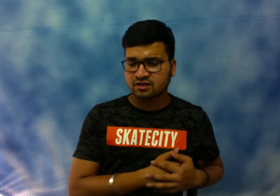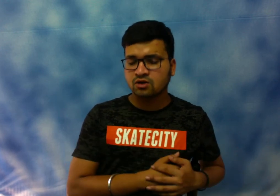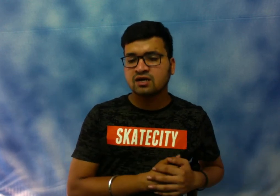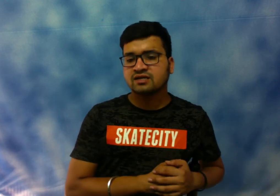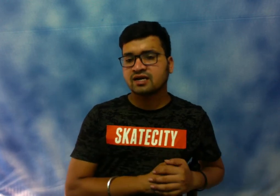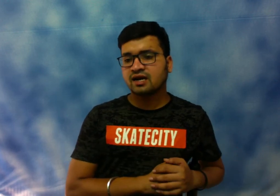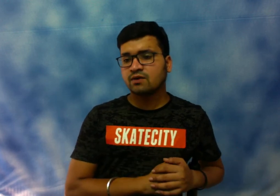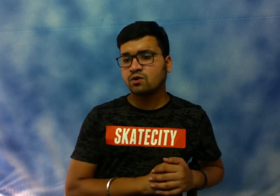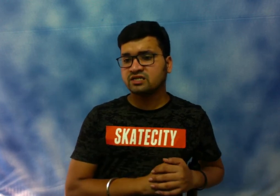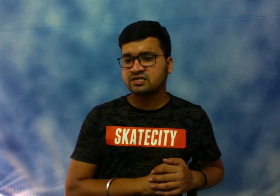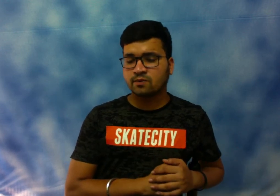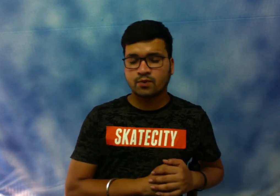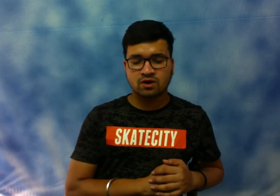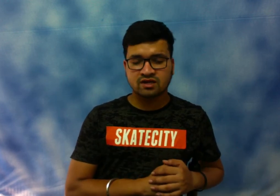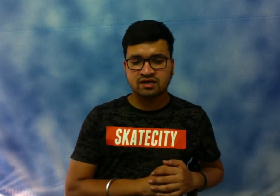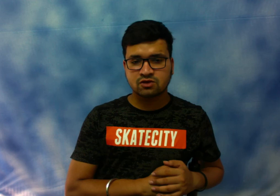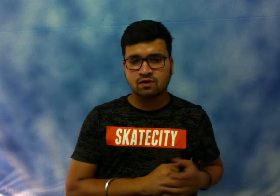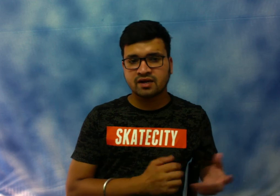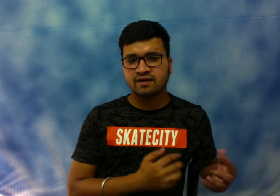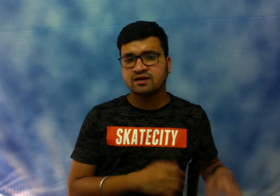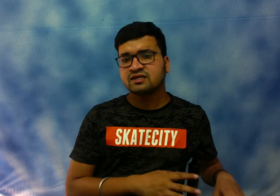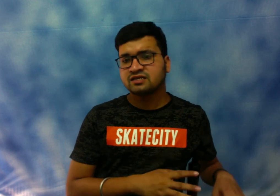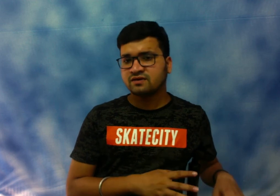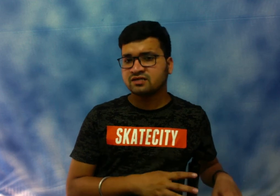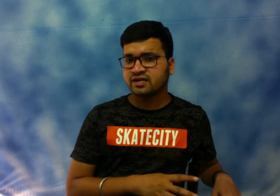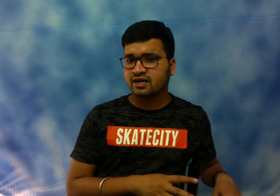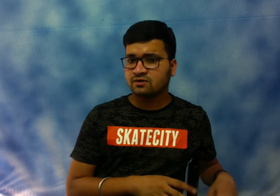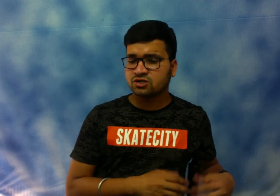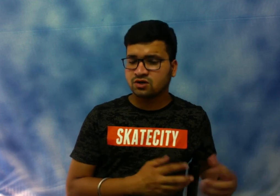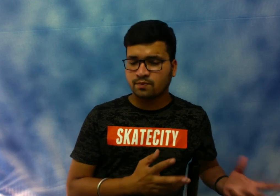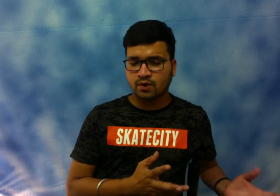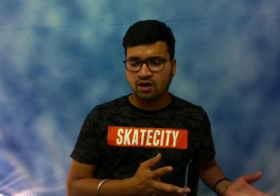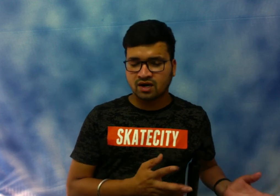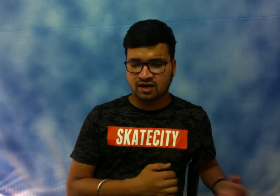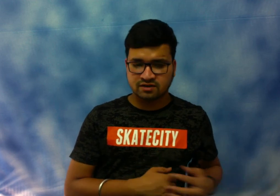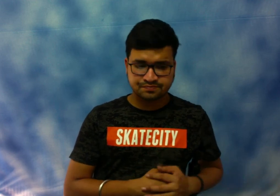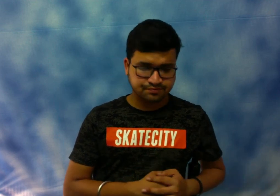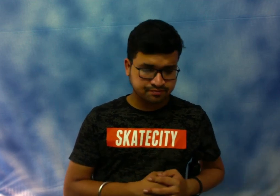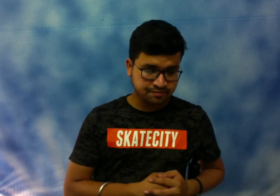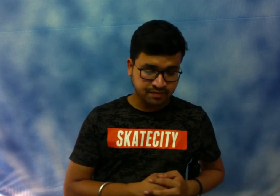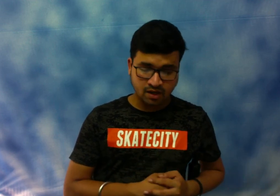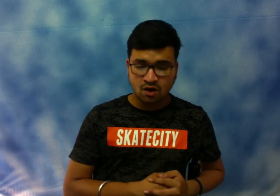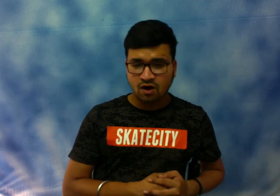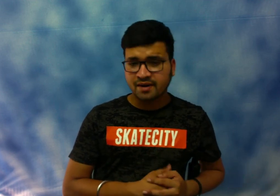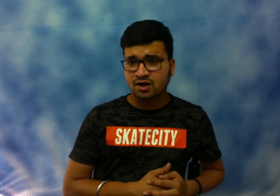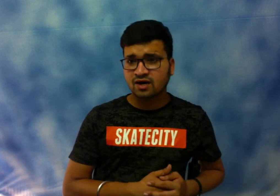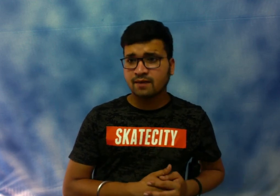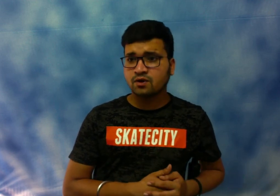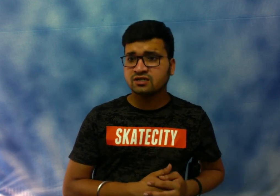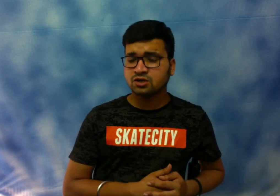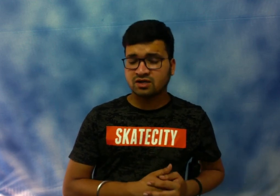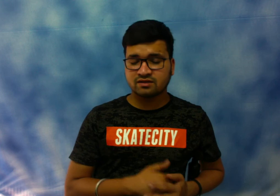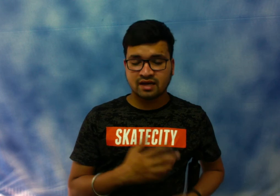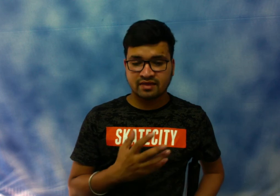हो, ताकि अगर वो इस चीज का उपयोग कर सके तो अपने जीवन जीने के लिए उन चीजों का उपयोग कर लें। और मान लो अगर आपको इन चीजों का ऐसा कोई